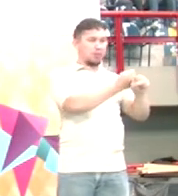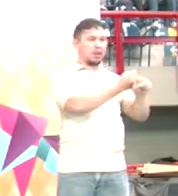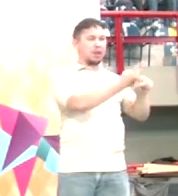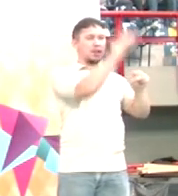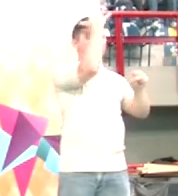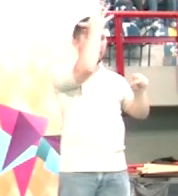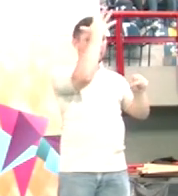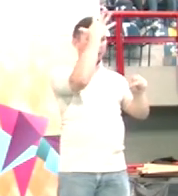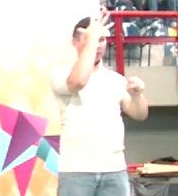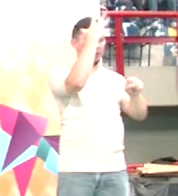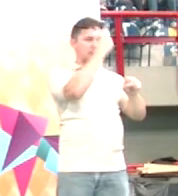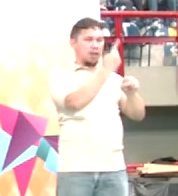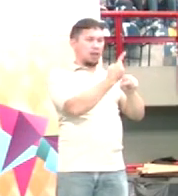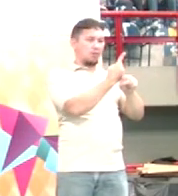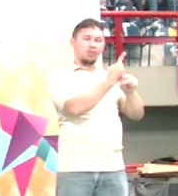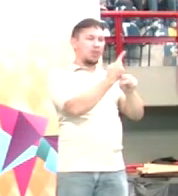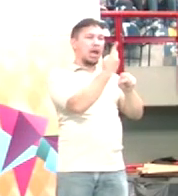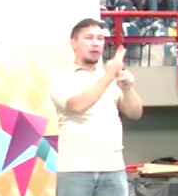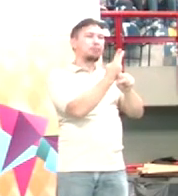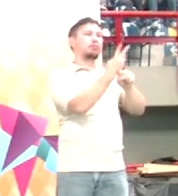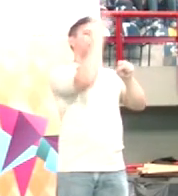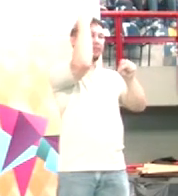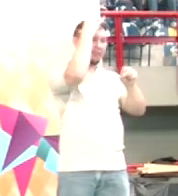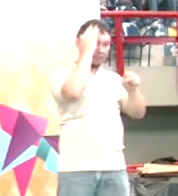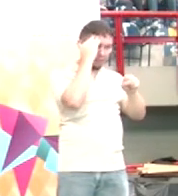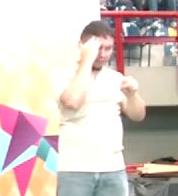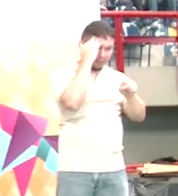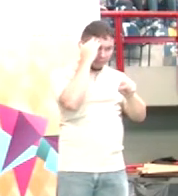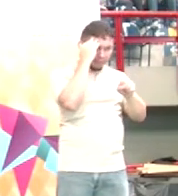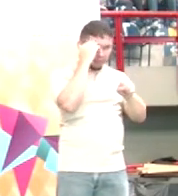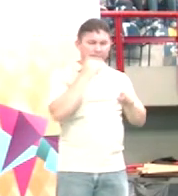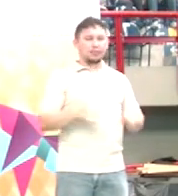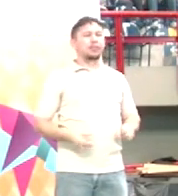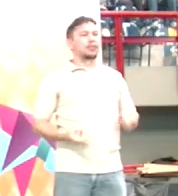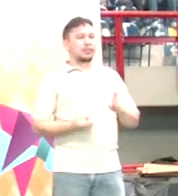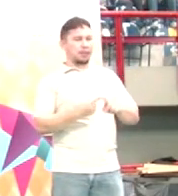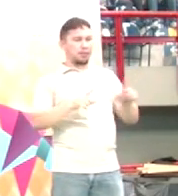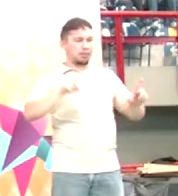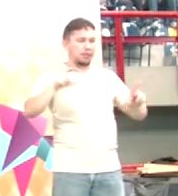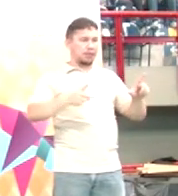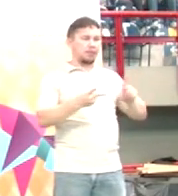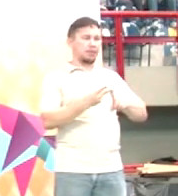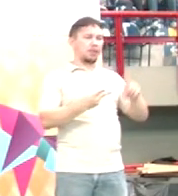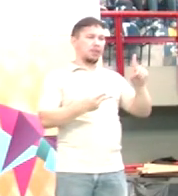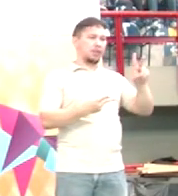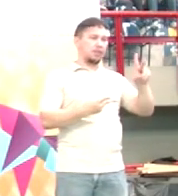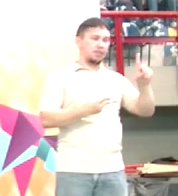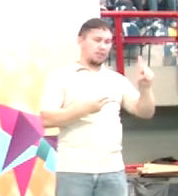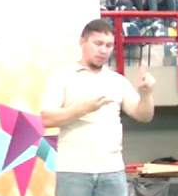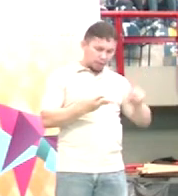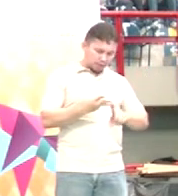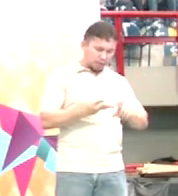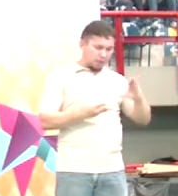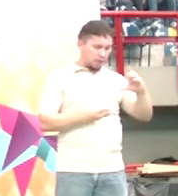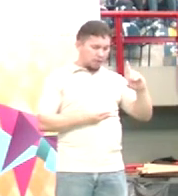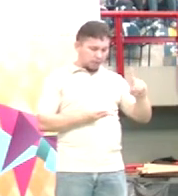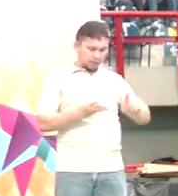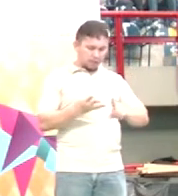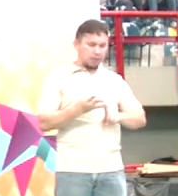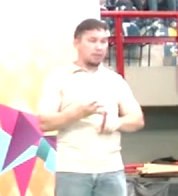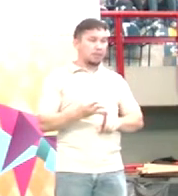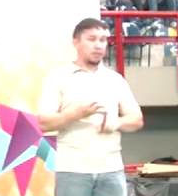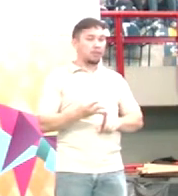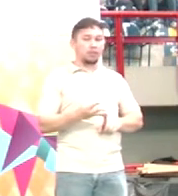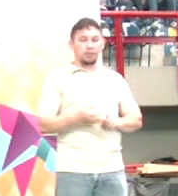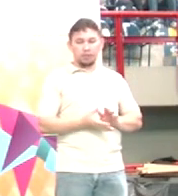é plural. Tá certo? Essa mesma regra se aplica para TVs, DVDs, CDs. Se